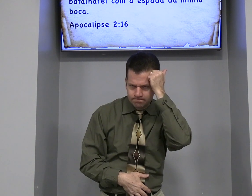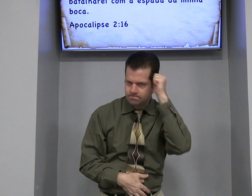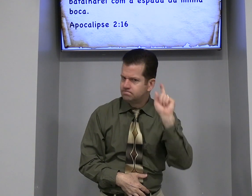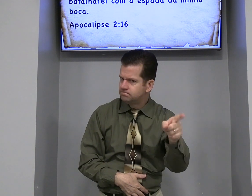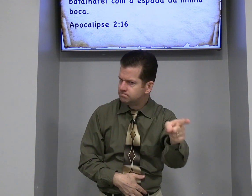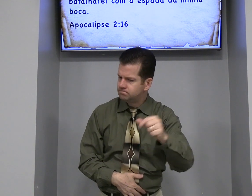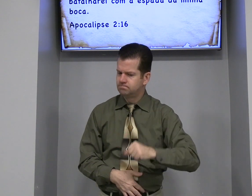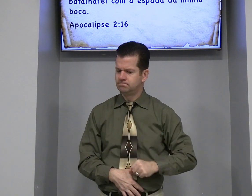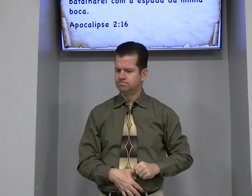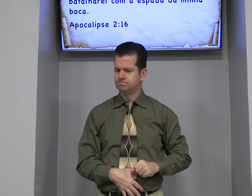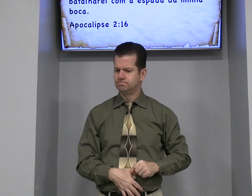arrepende-te,